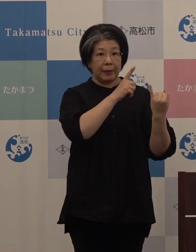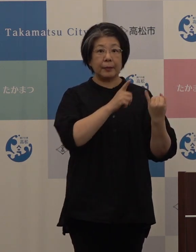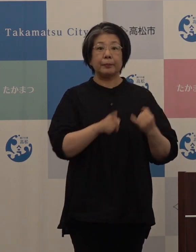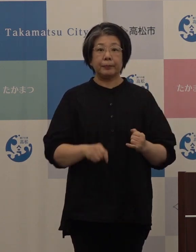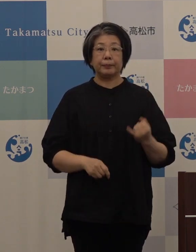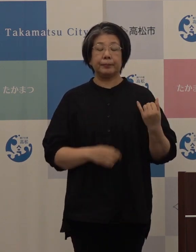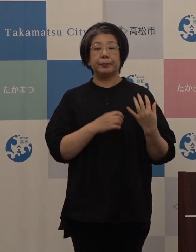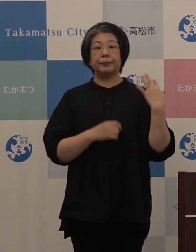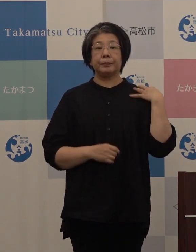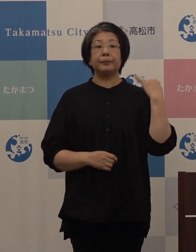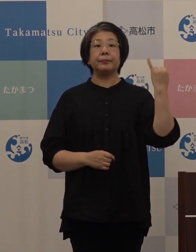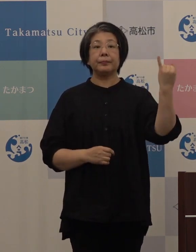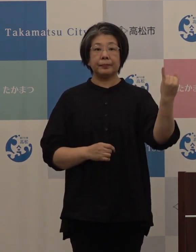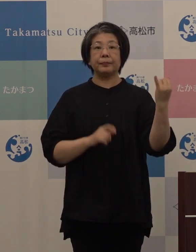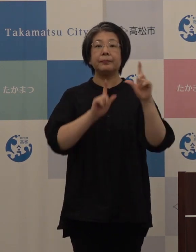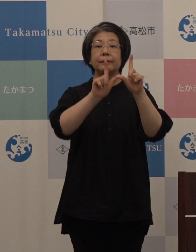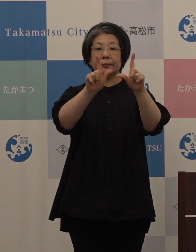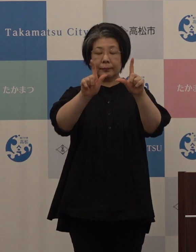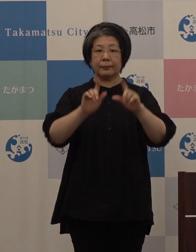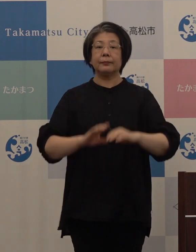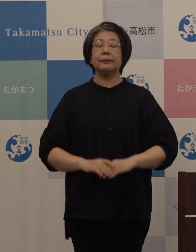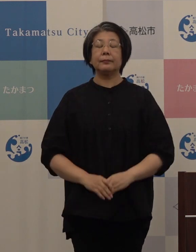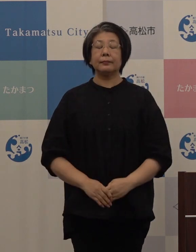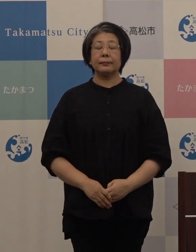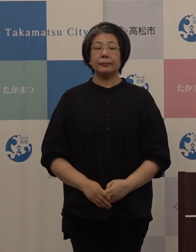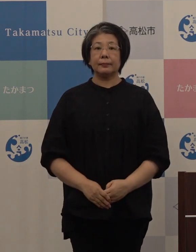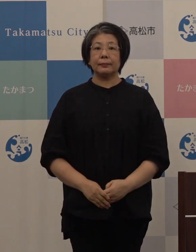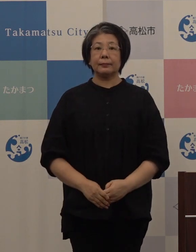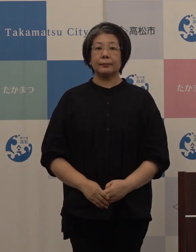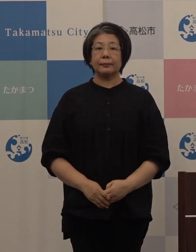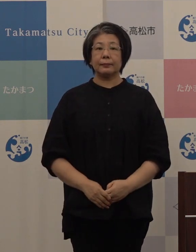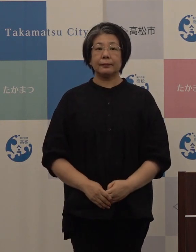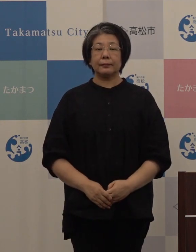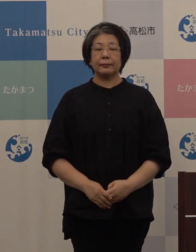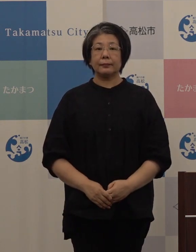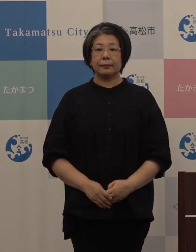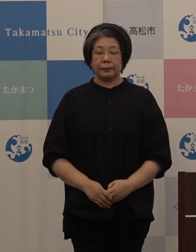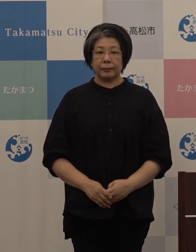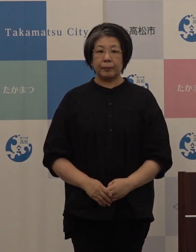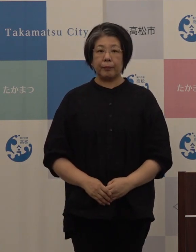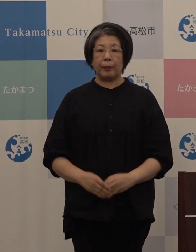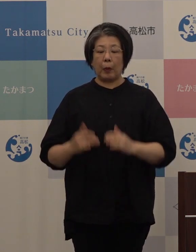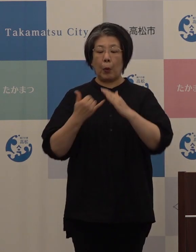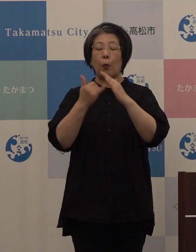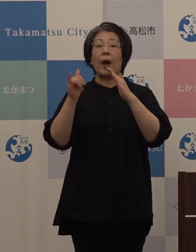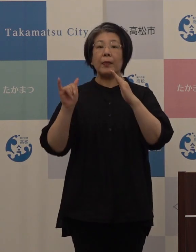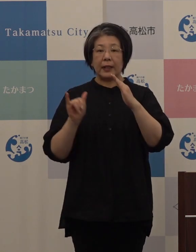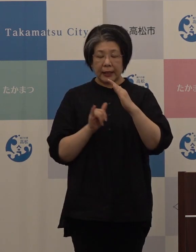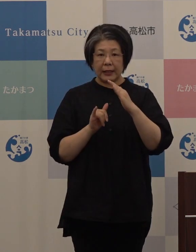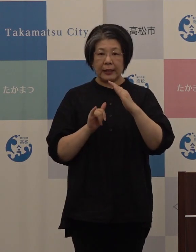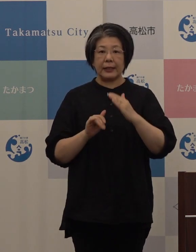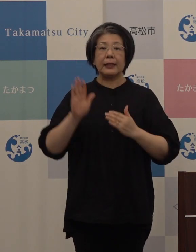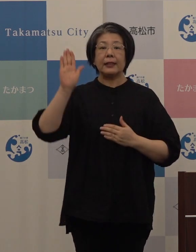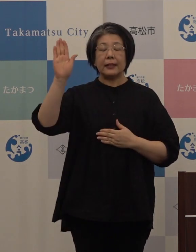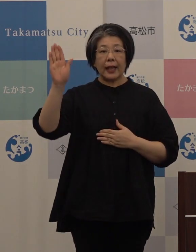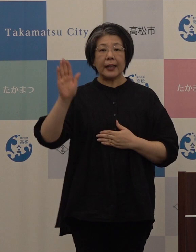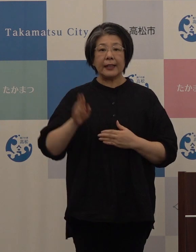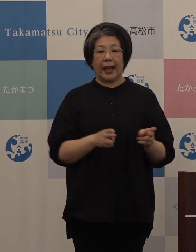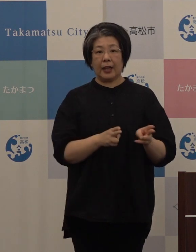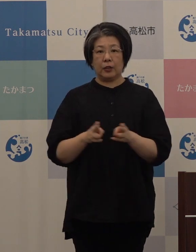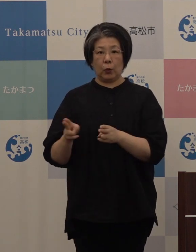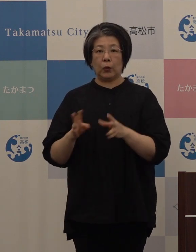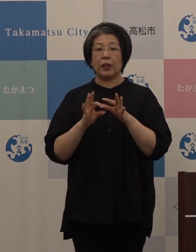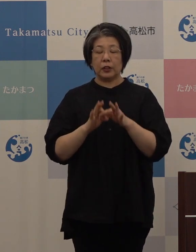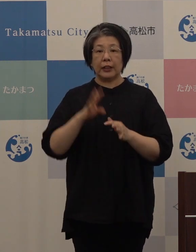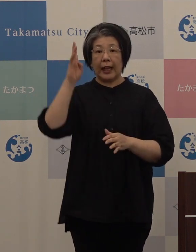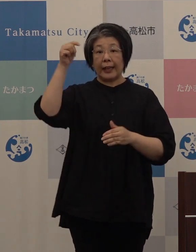男女共同参画共同推進課の佐藤でございます。よろしくお願いいたします。ファミリーシップ宣誓制度の導入状況でございますが、県